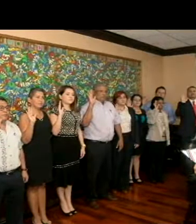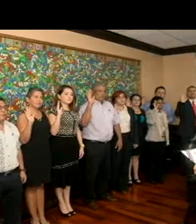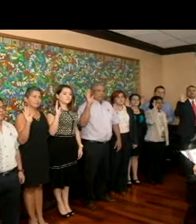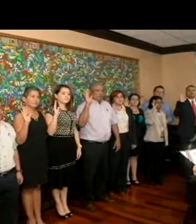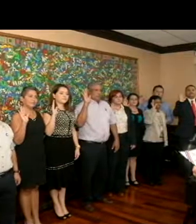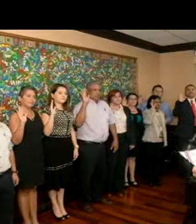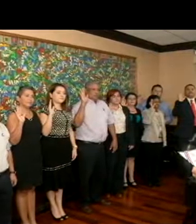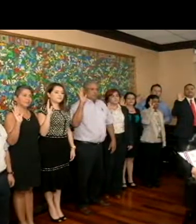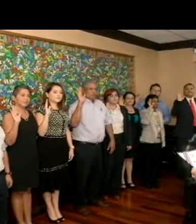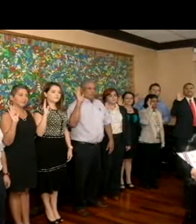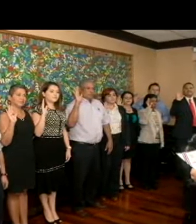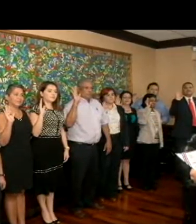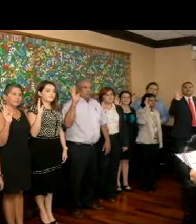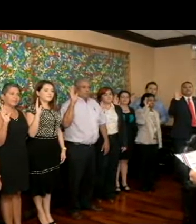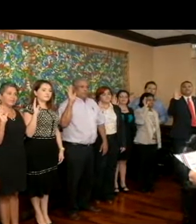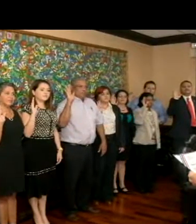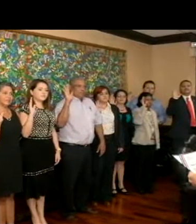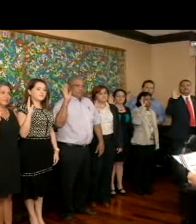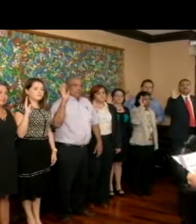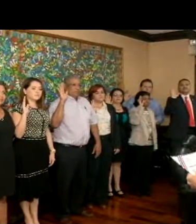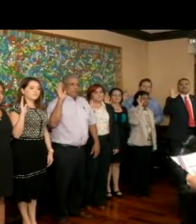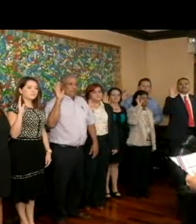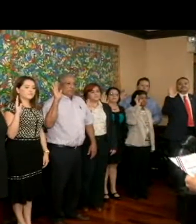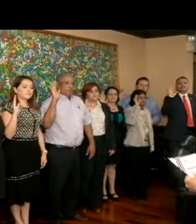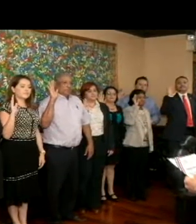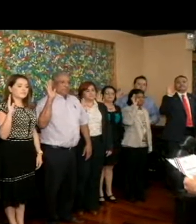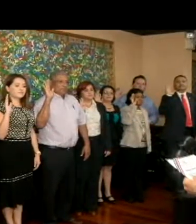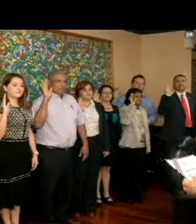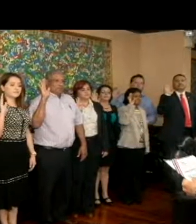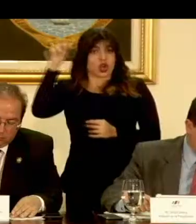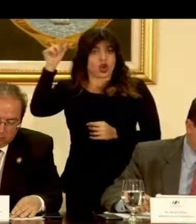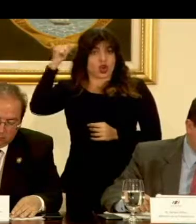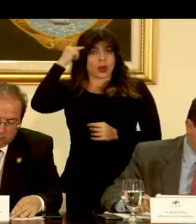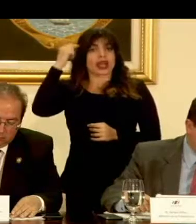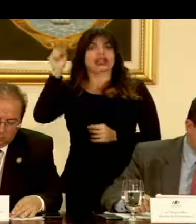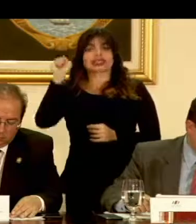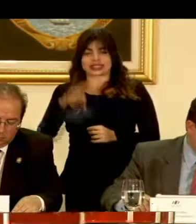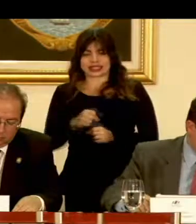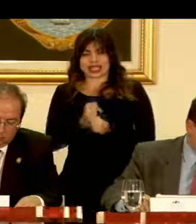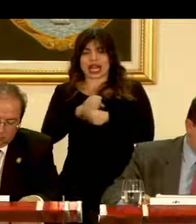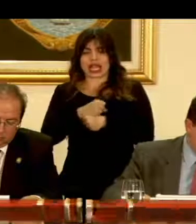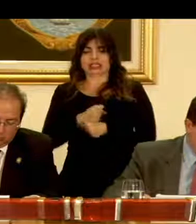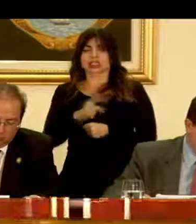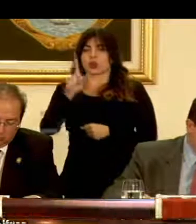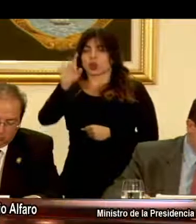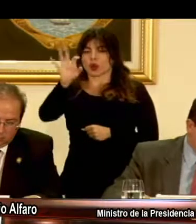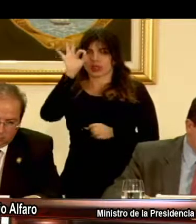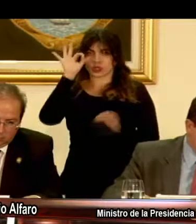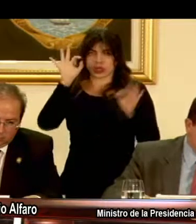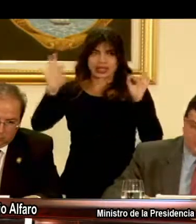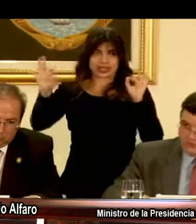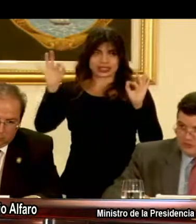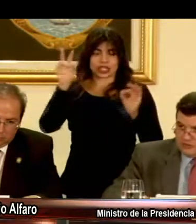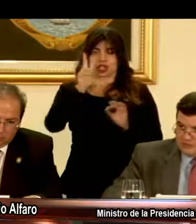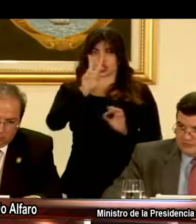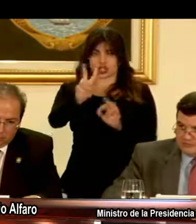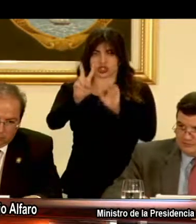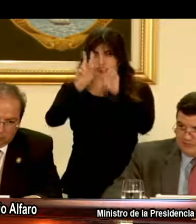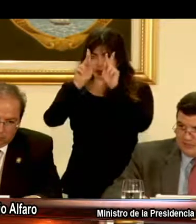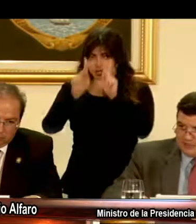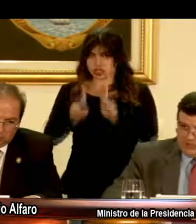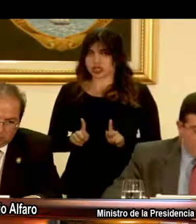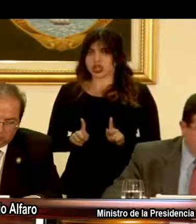Nosotros creemos que la intervención ha sido positiva. La nueva junta directiva está compuesta por personas vinculadas a la zona, entre